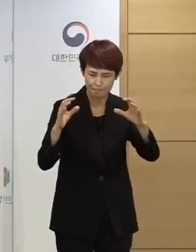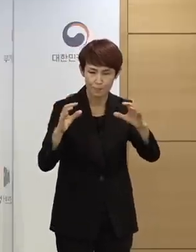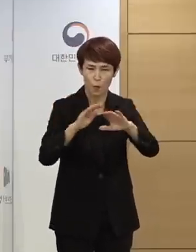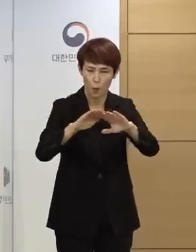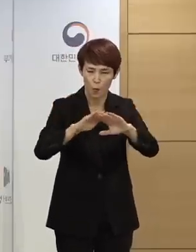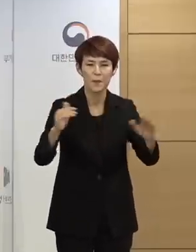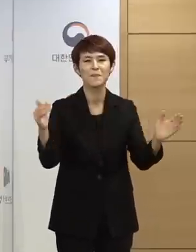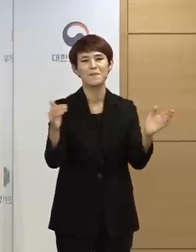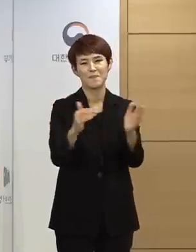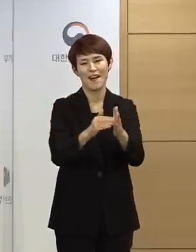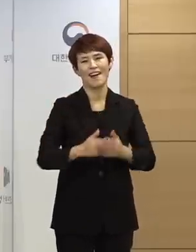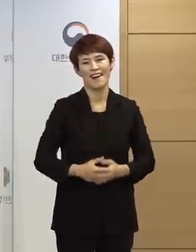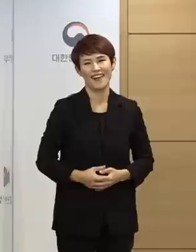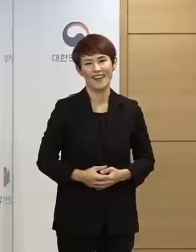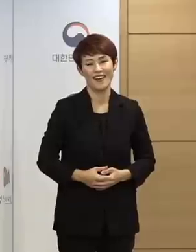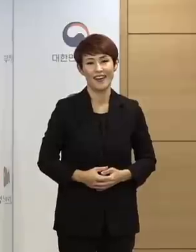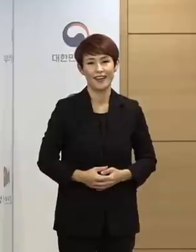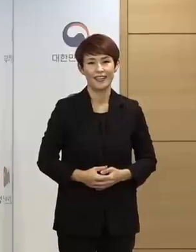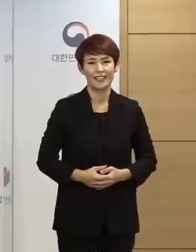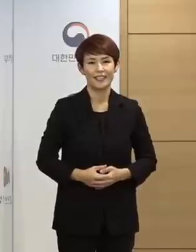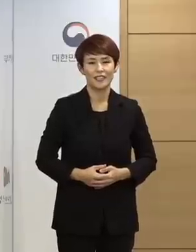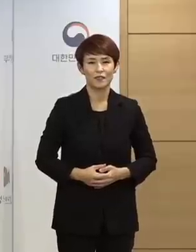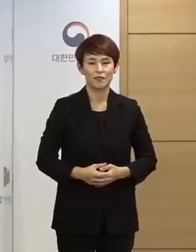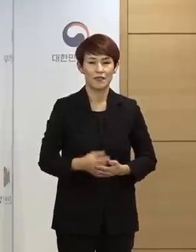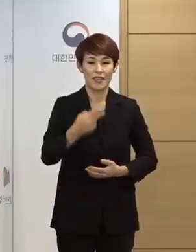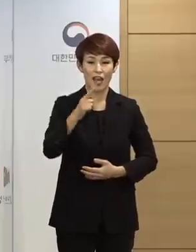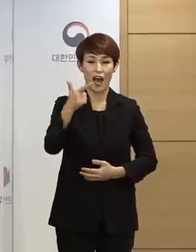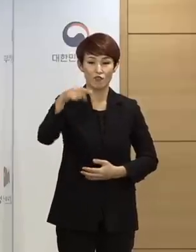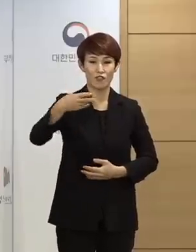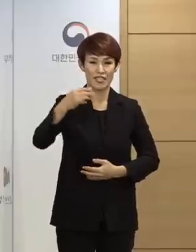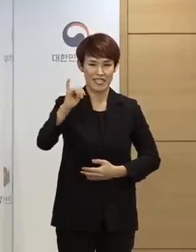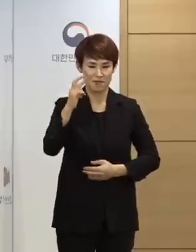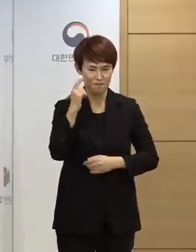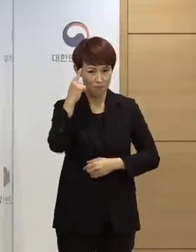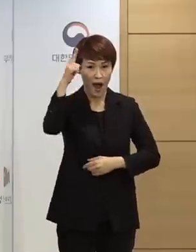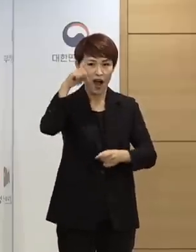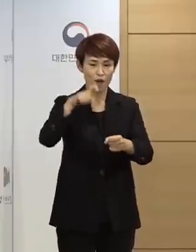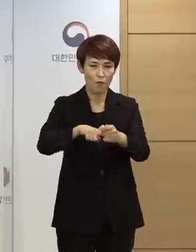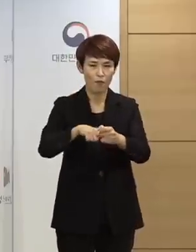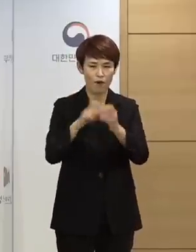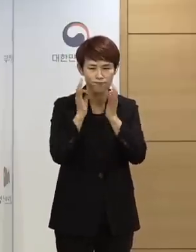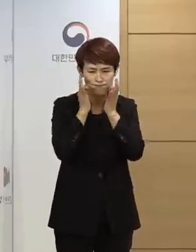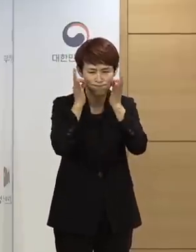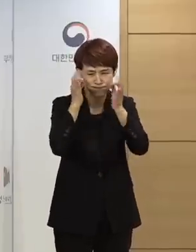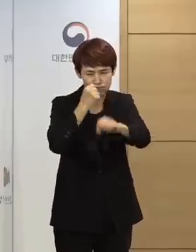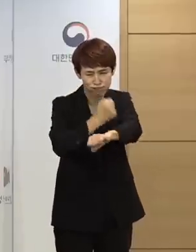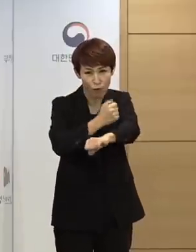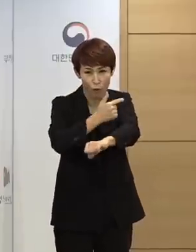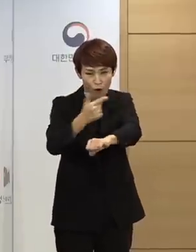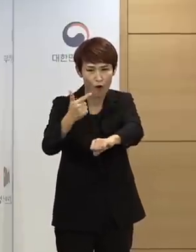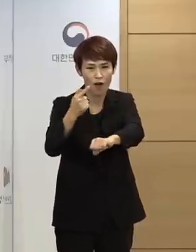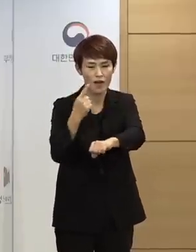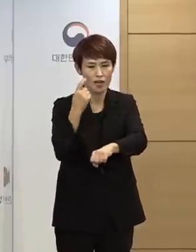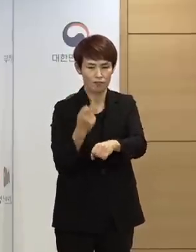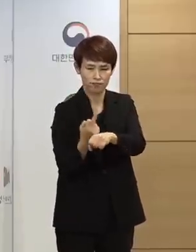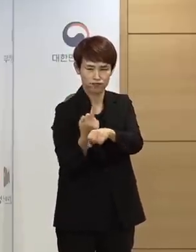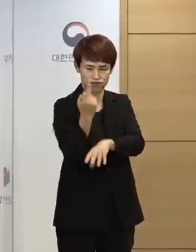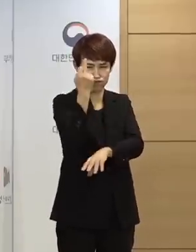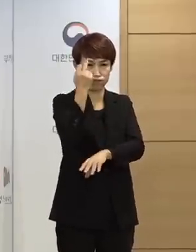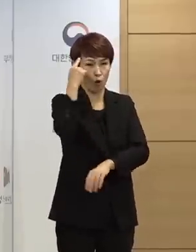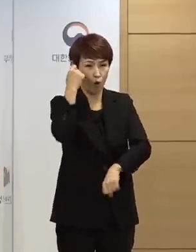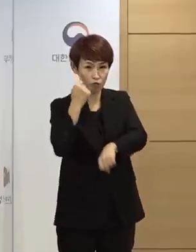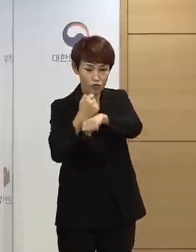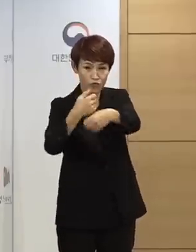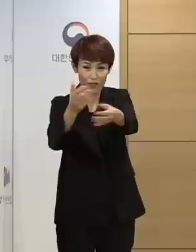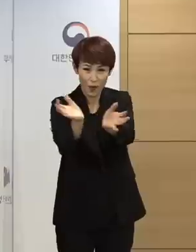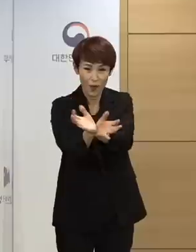해결해왔습니다. 오랜 기간 다누리 개발에 땀과 열정을 쏟아두신 항공우주연구원을 비롯한